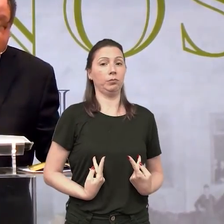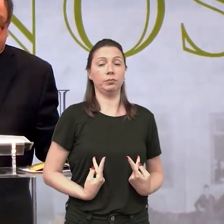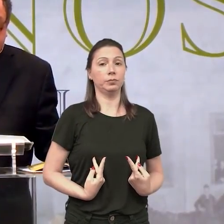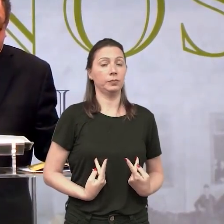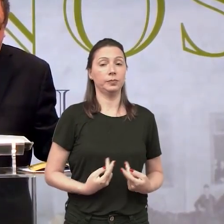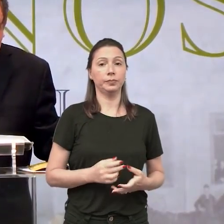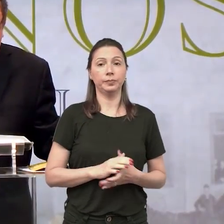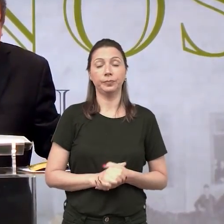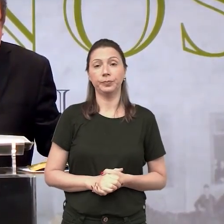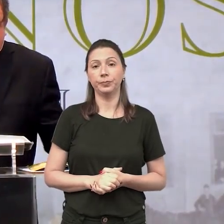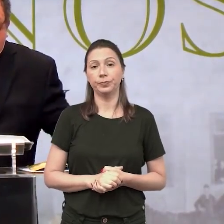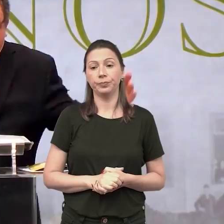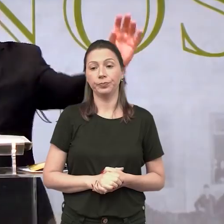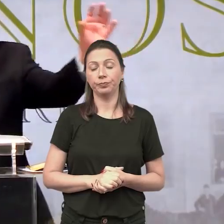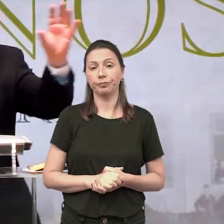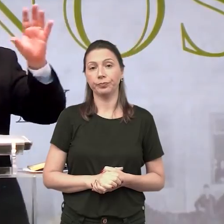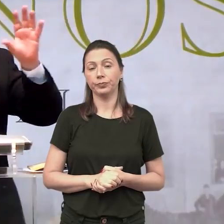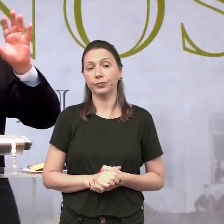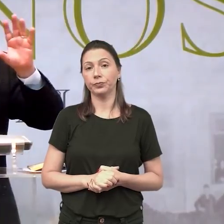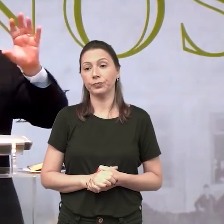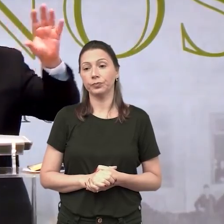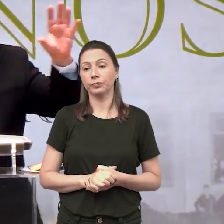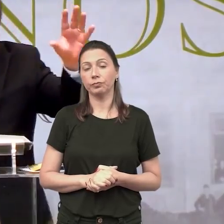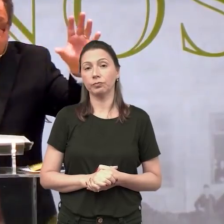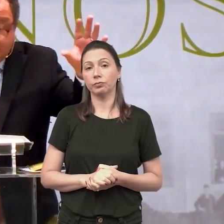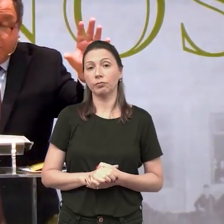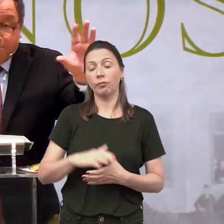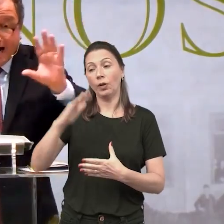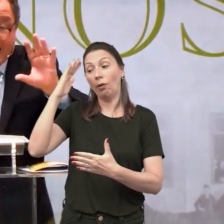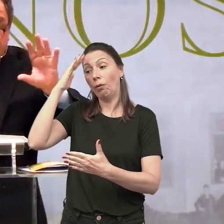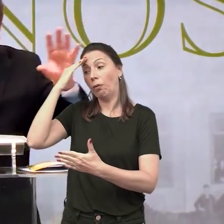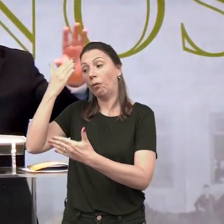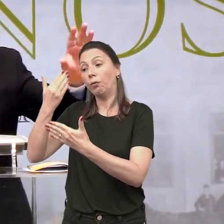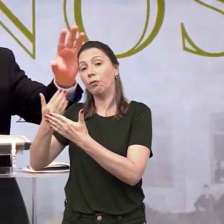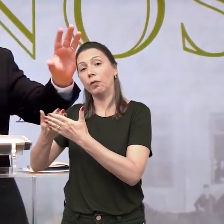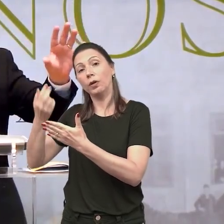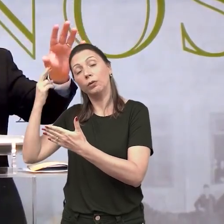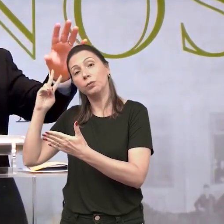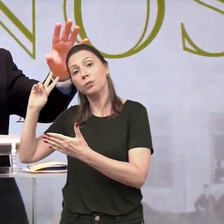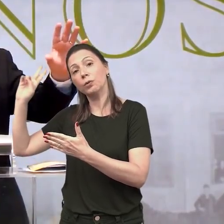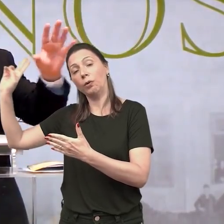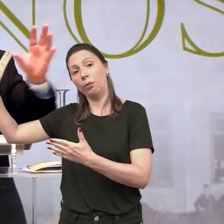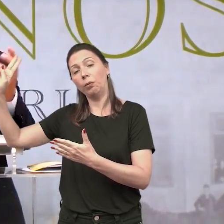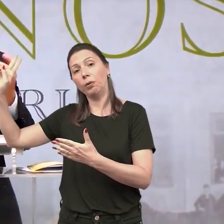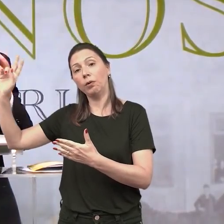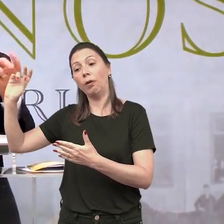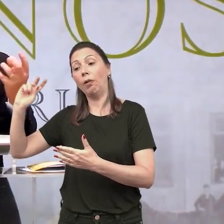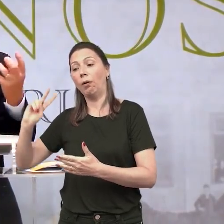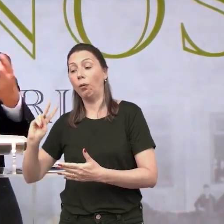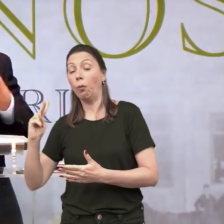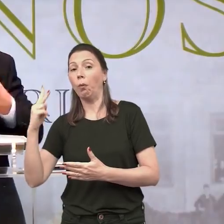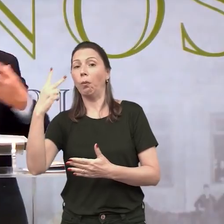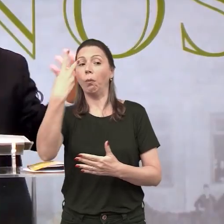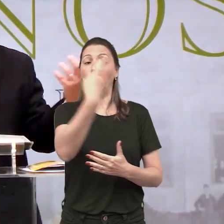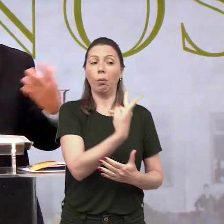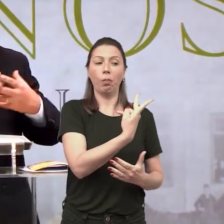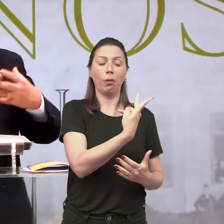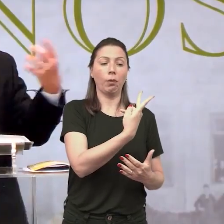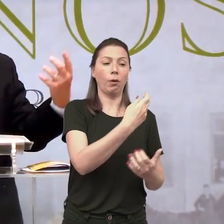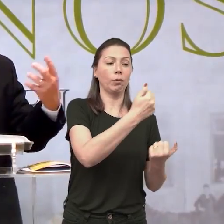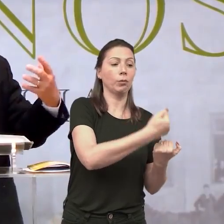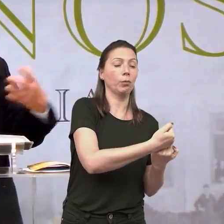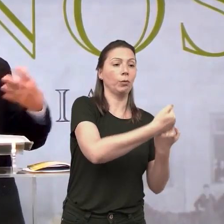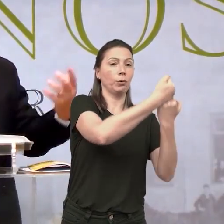Entendimento. Então, confiar no Senhor, aqui é um paralelismo que estabelece